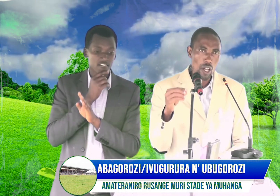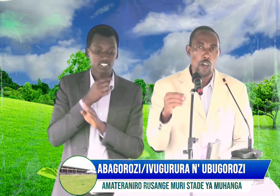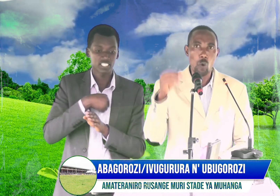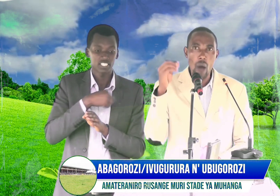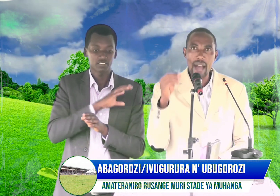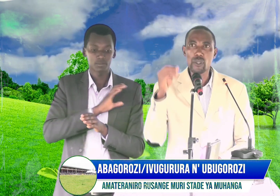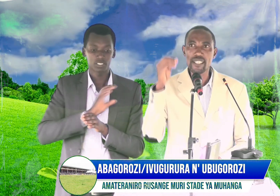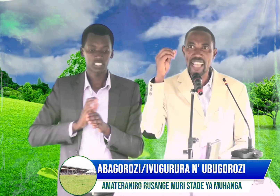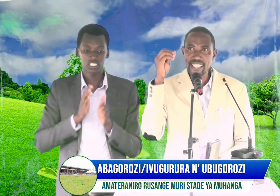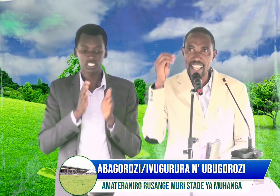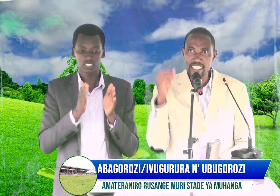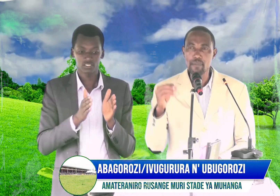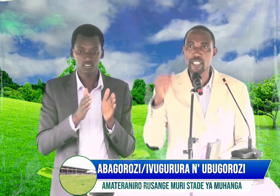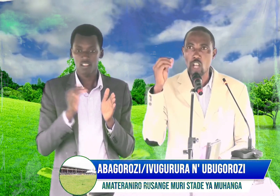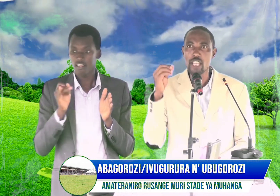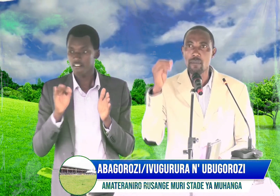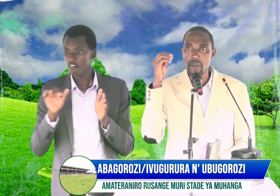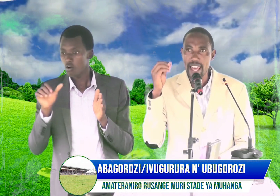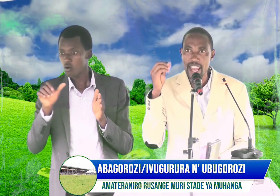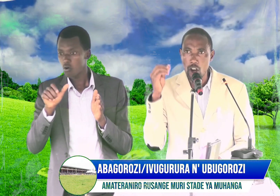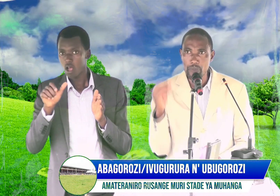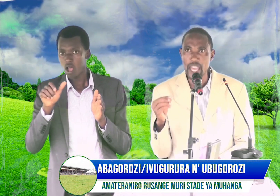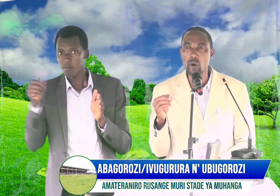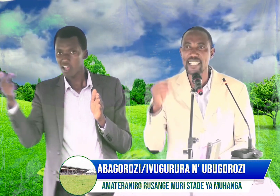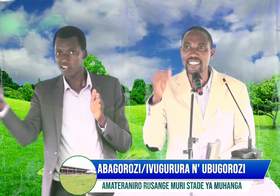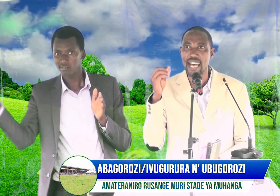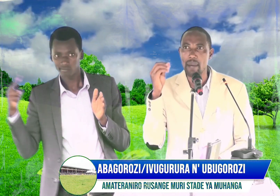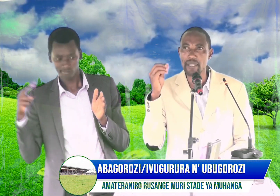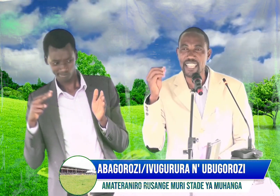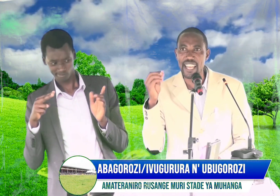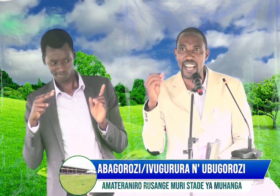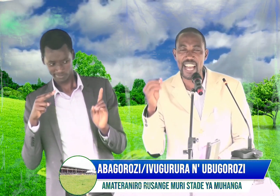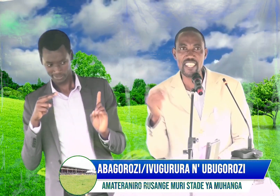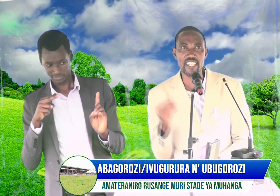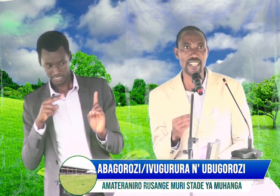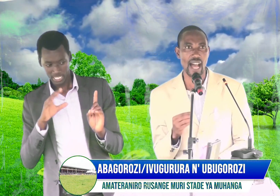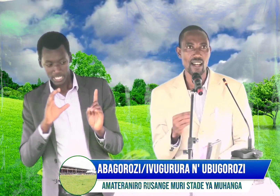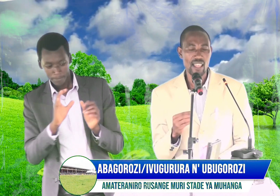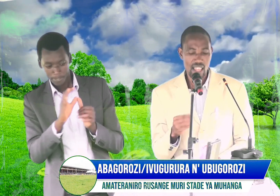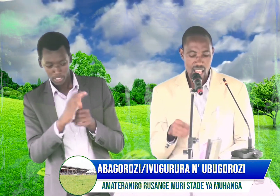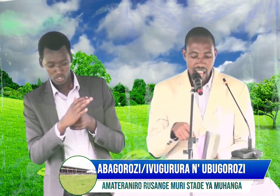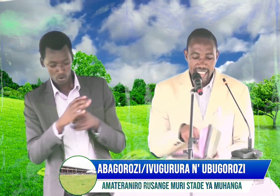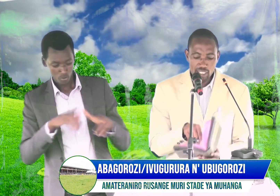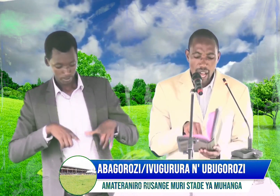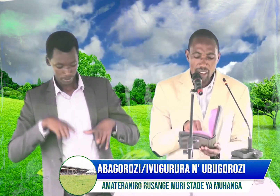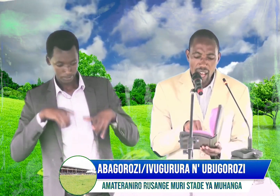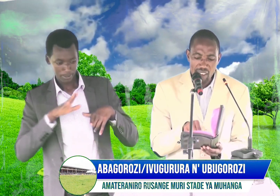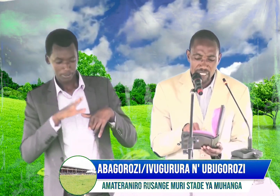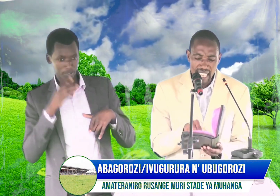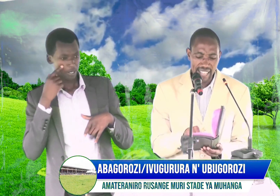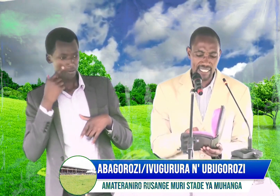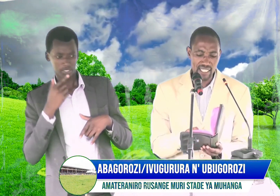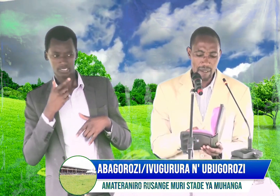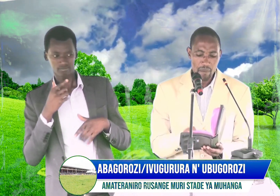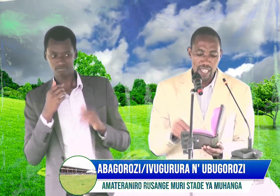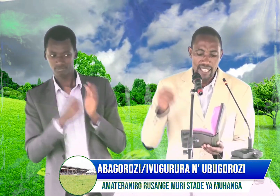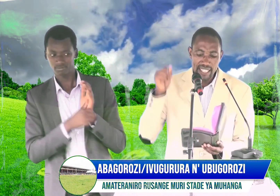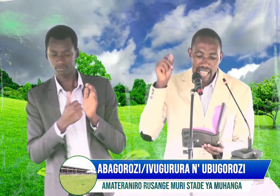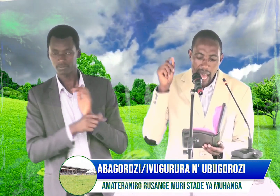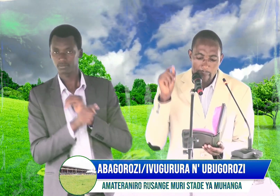umukristo, wakwitegereza imico n'imibereho bye ugasanga biteye agahinda. Ariko hano haravuze